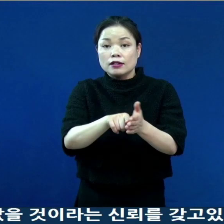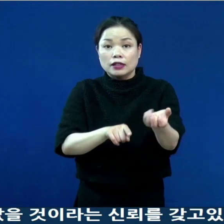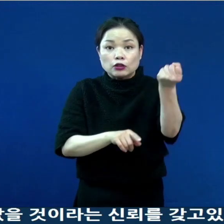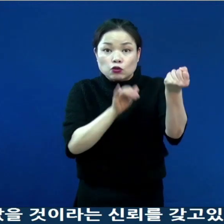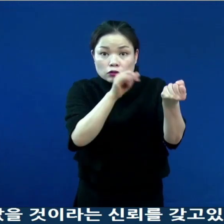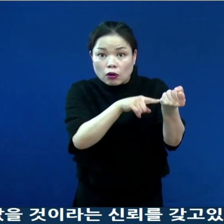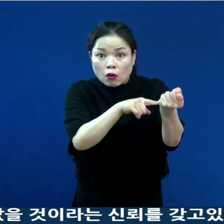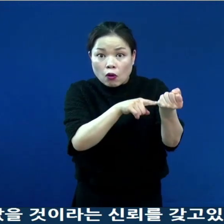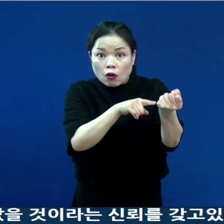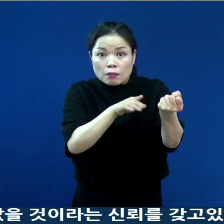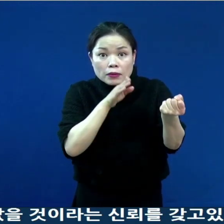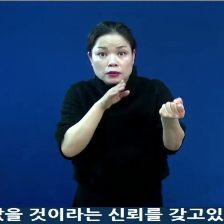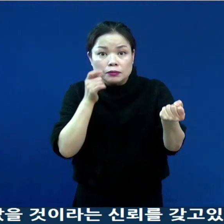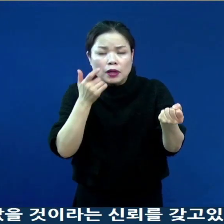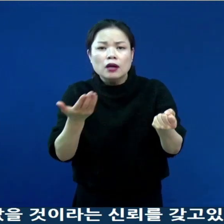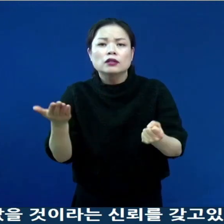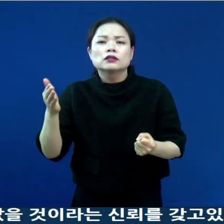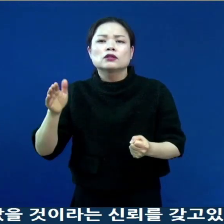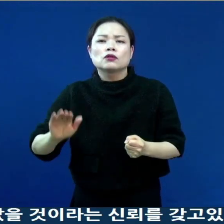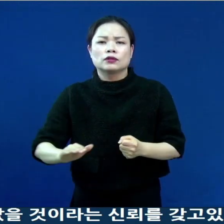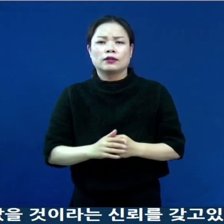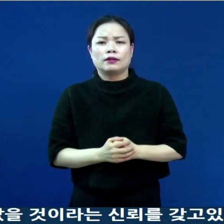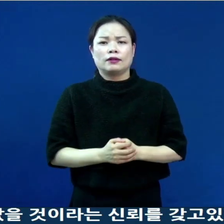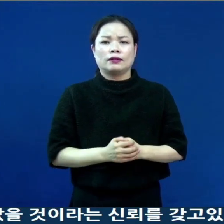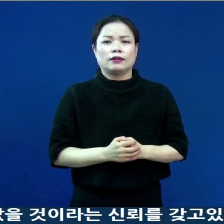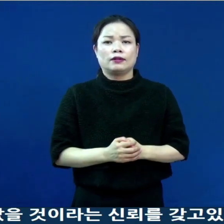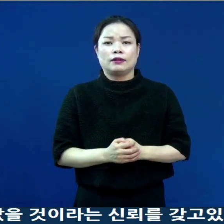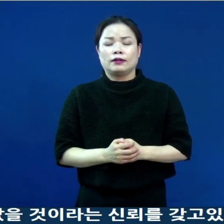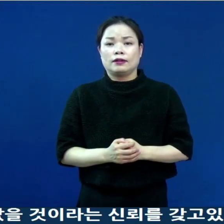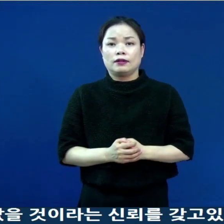맞습니까? 그런데